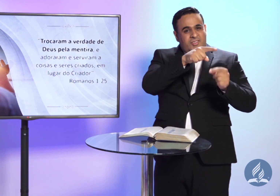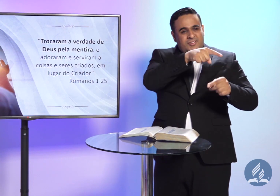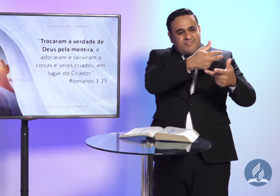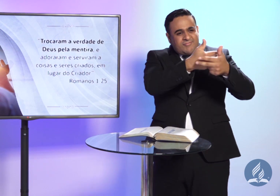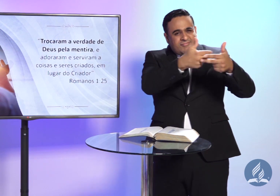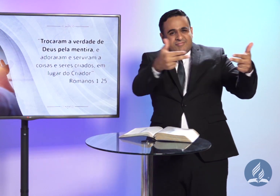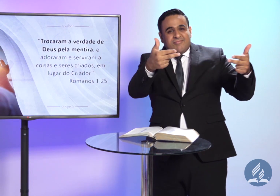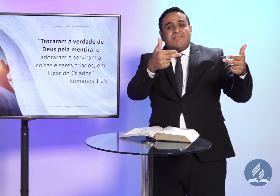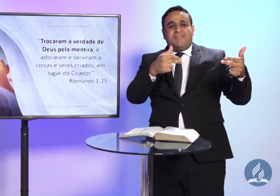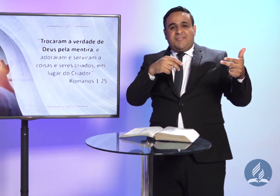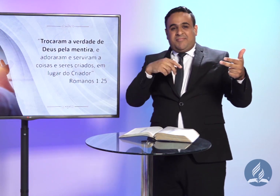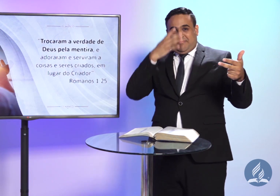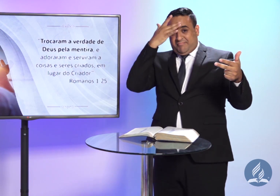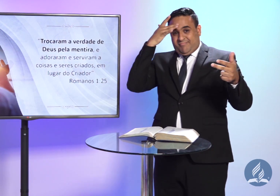do Criador.